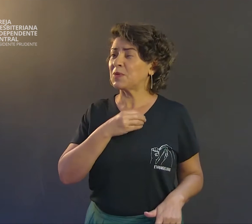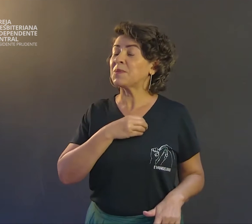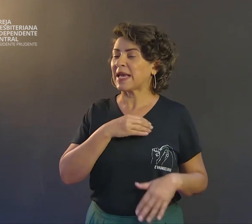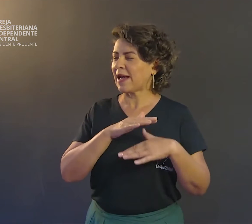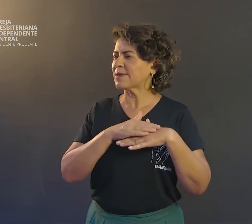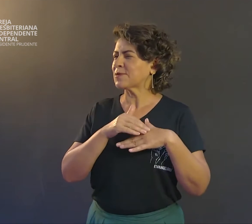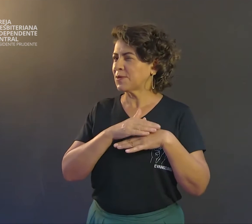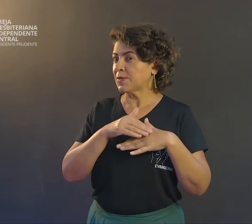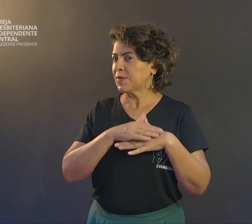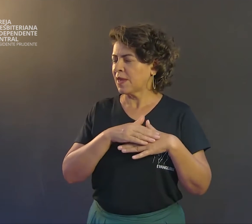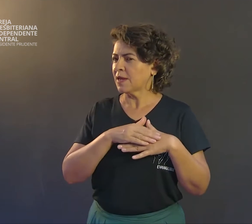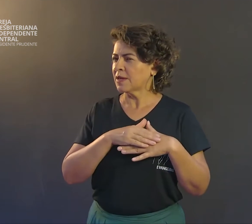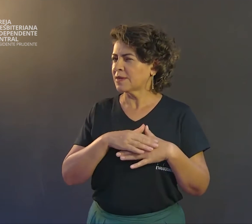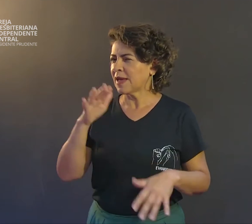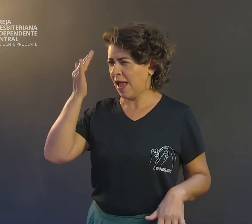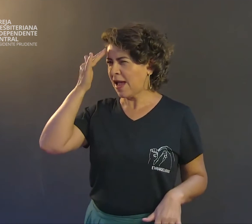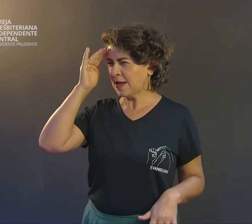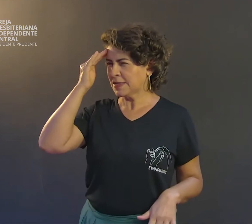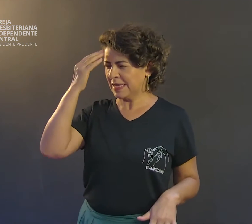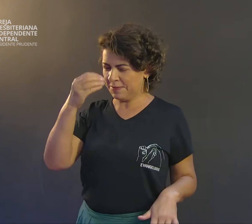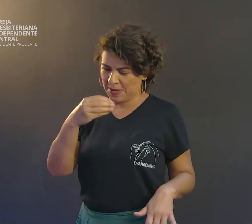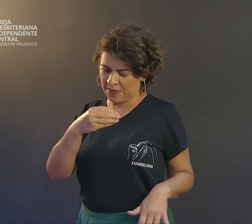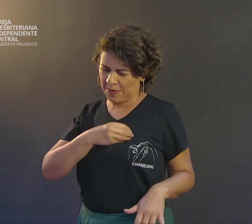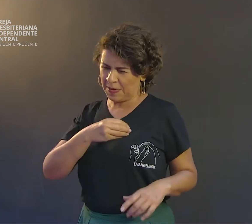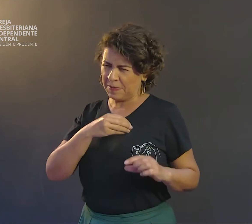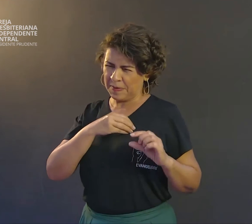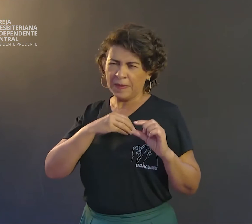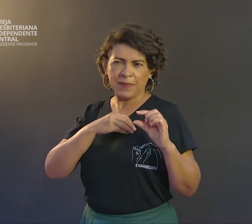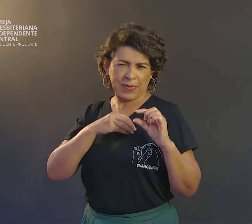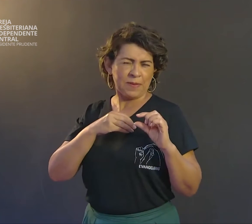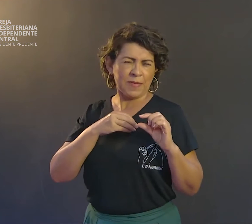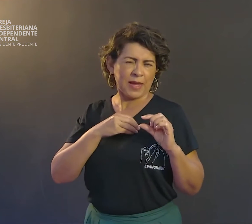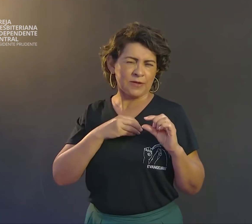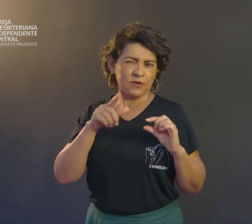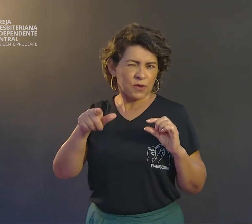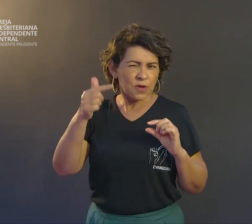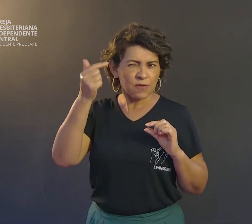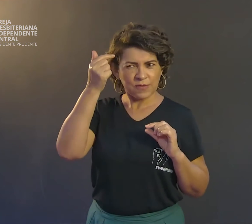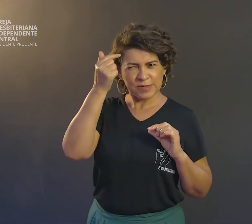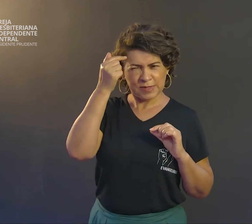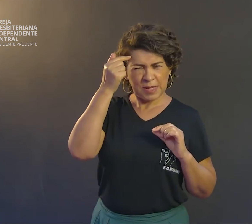Sabe aqueles pequenos pecados que às vezes pensamos que Deus não se importa?